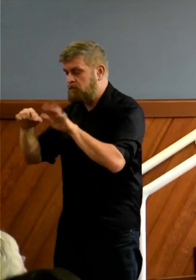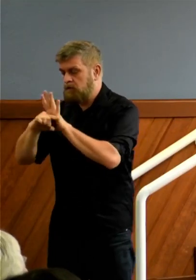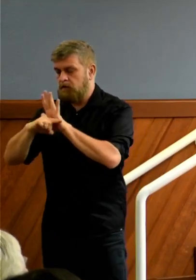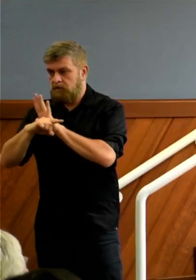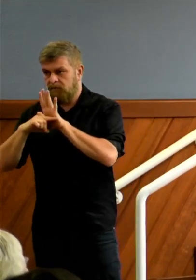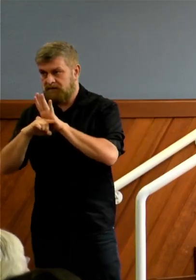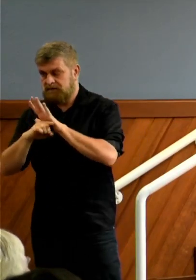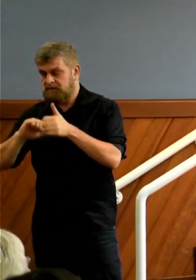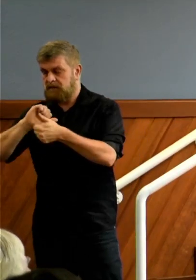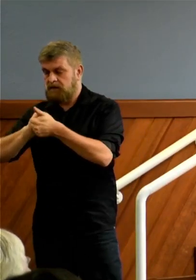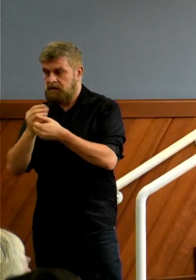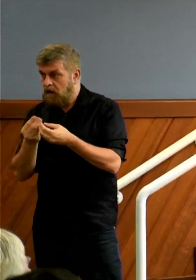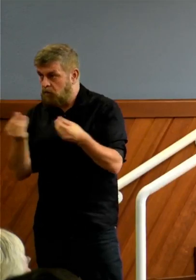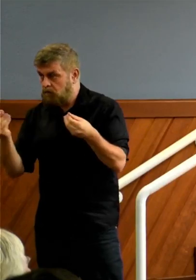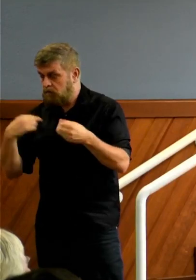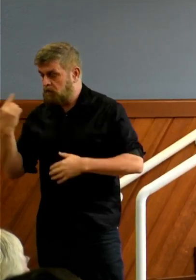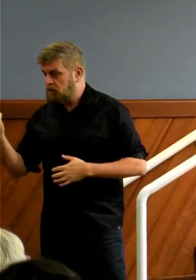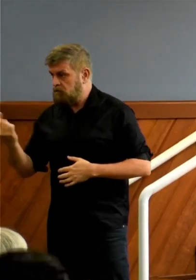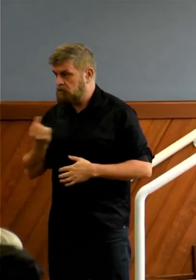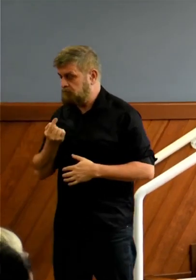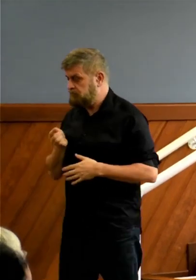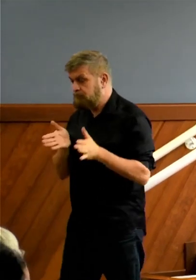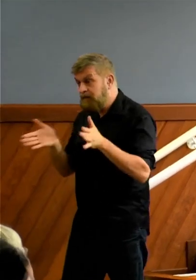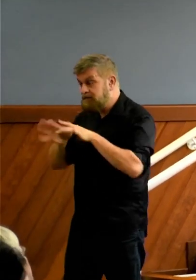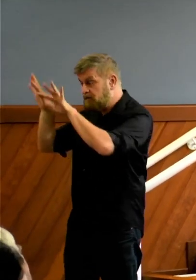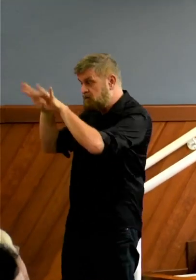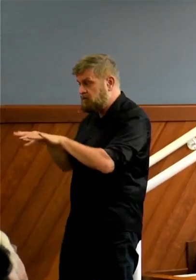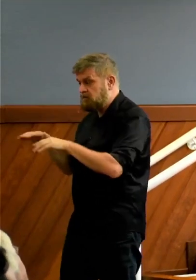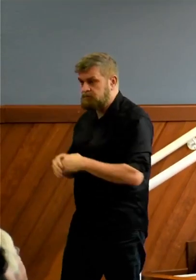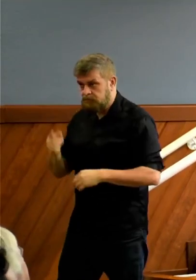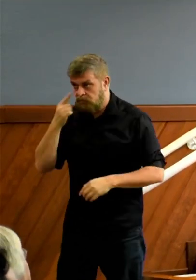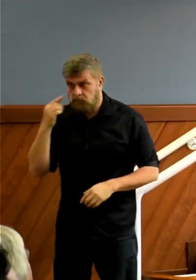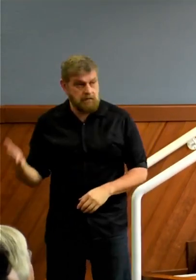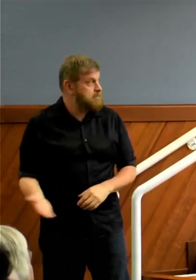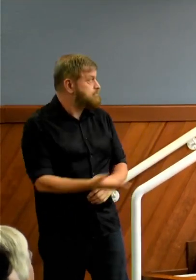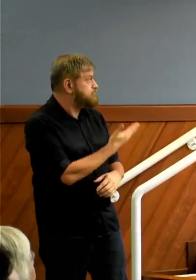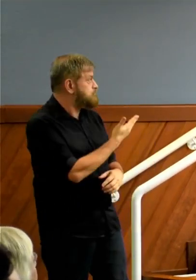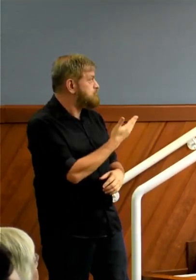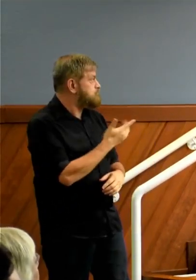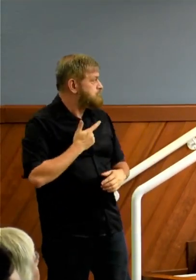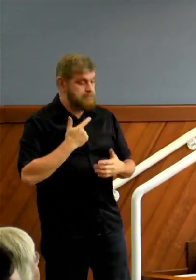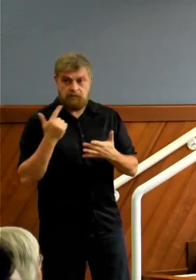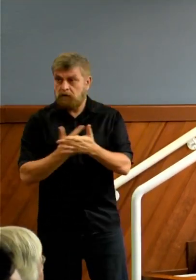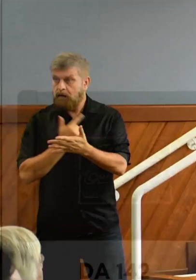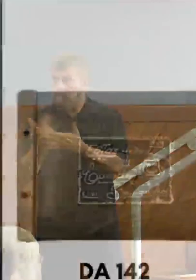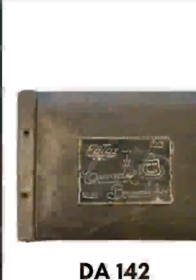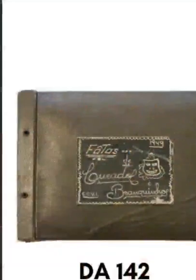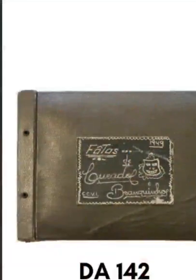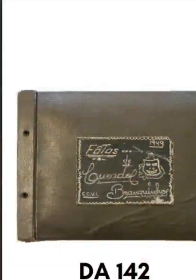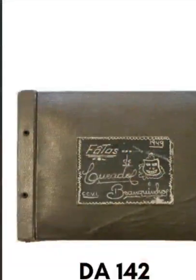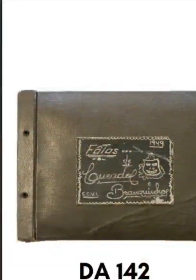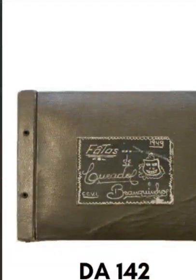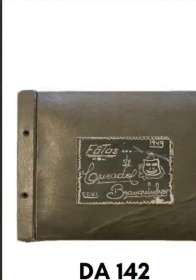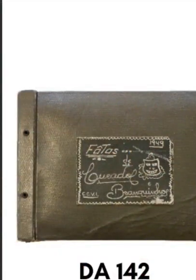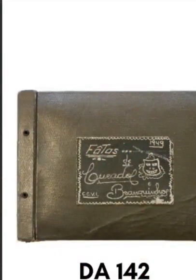Nós temos que dar acesso a ele, e a digitalização é esse ponto, né? Então, aqui só para vocês verem uma digitalização de página, né? Então, eu tenho a página